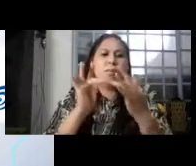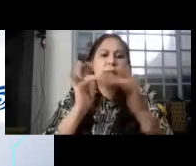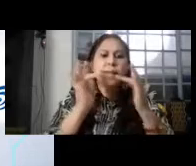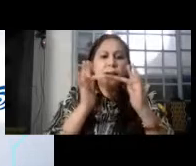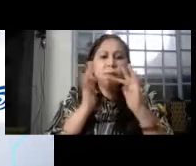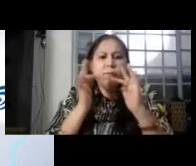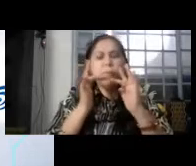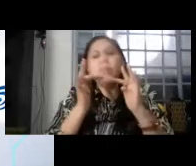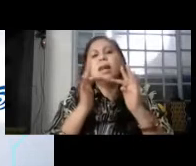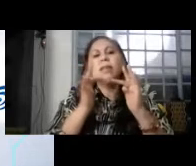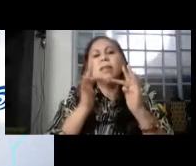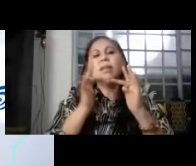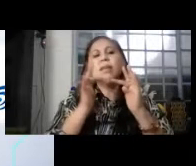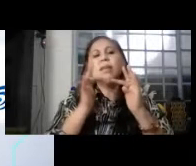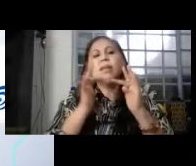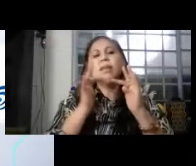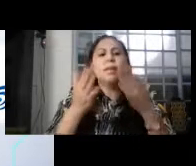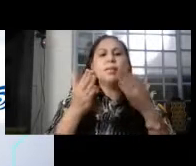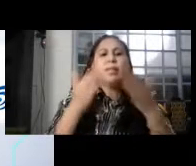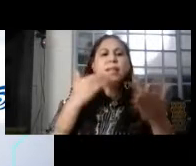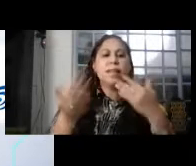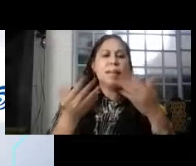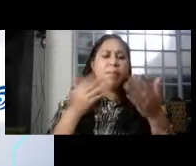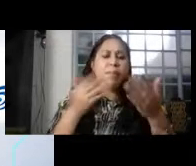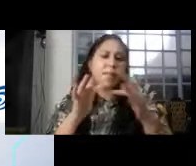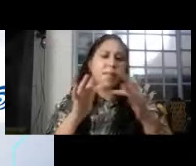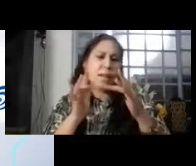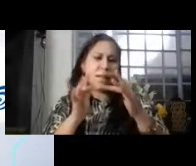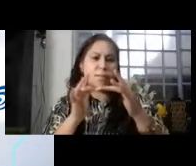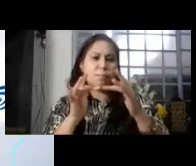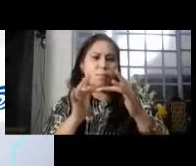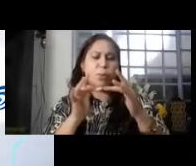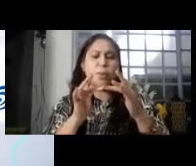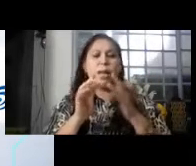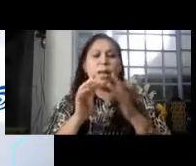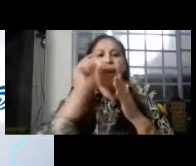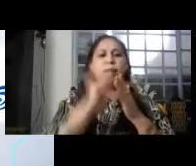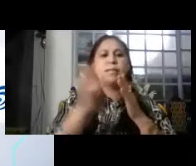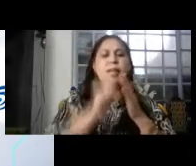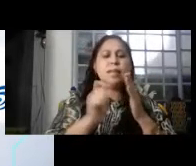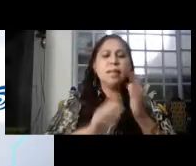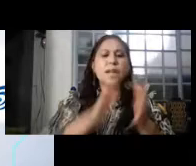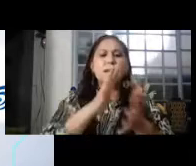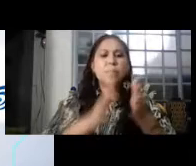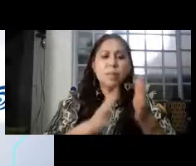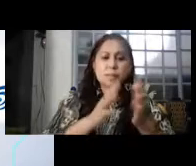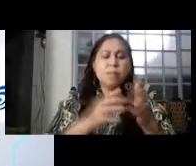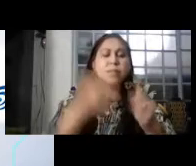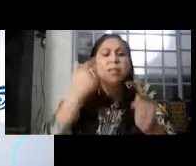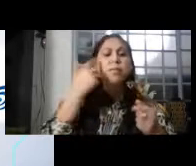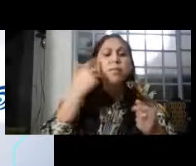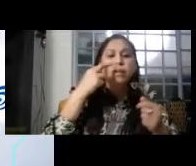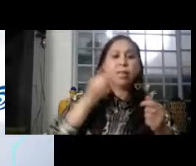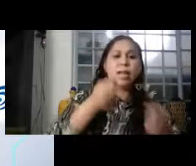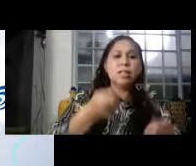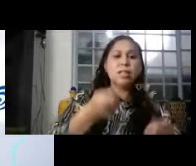de contato, contato é que elas estão diretamente ligadas. Porque a escrita da Libras, mesmo a gente